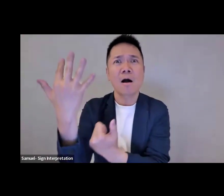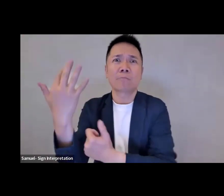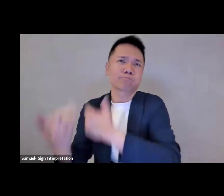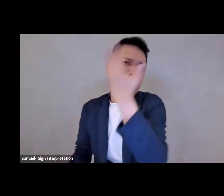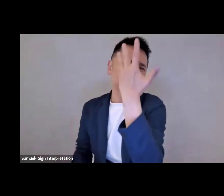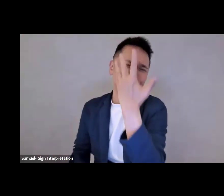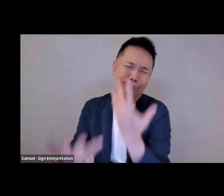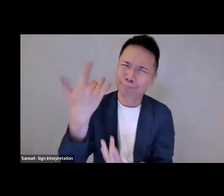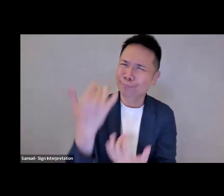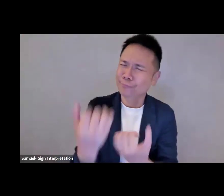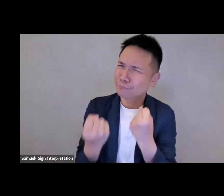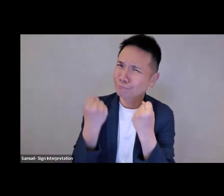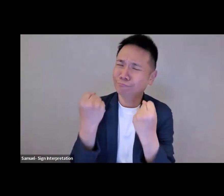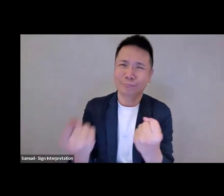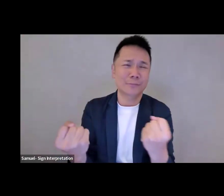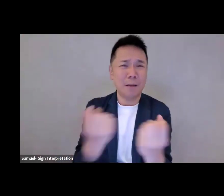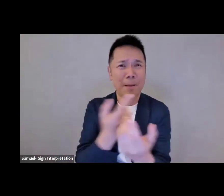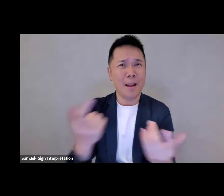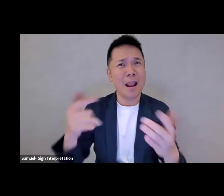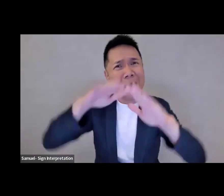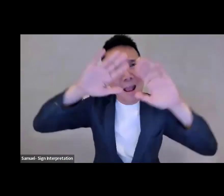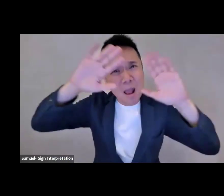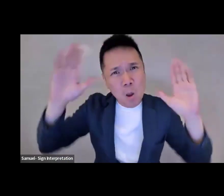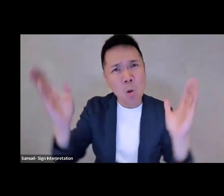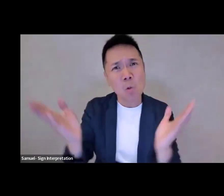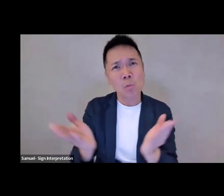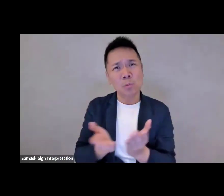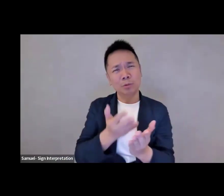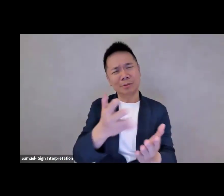我希望的风能够推进你能够来去航行，